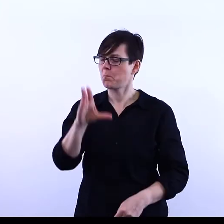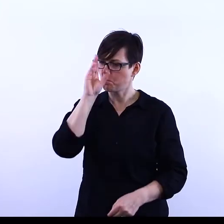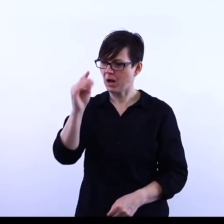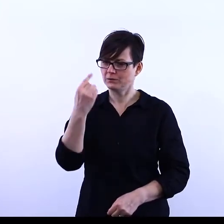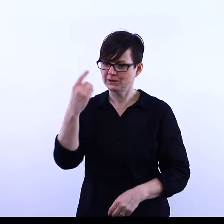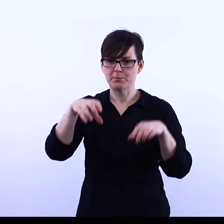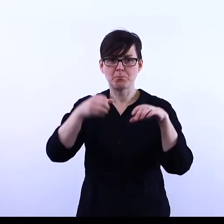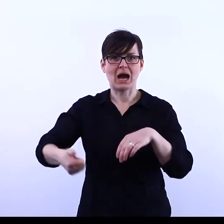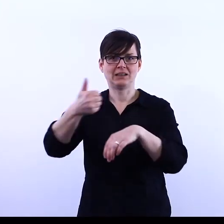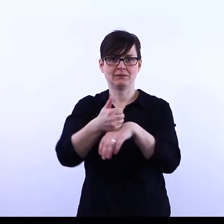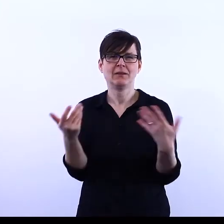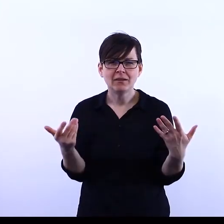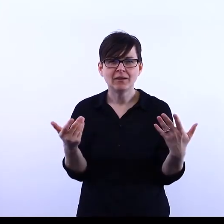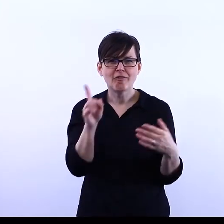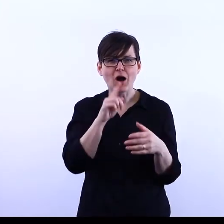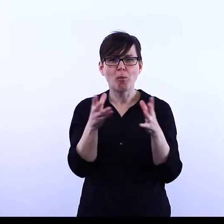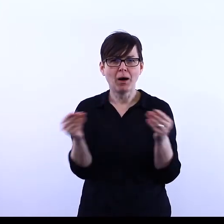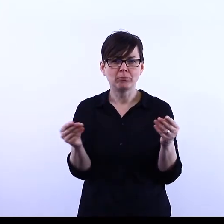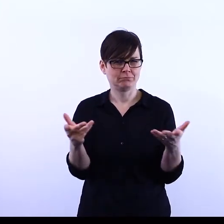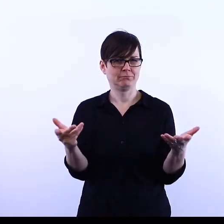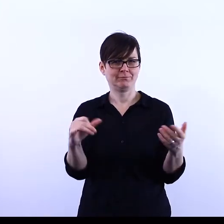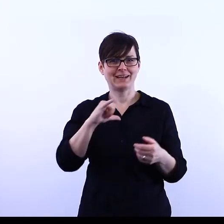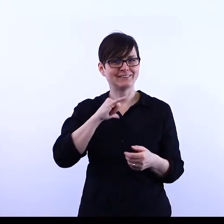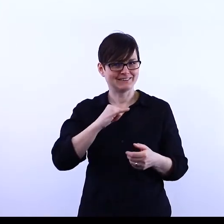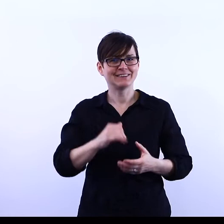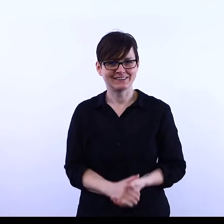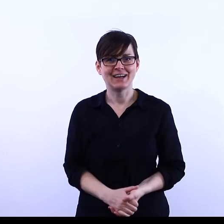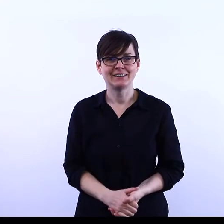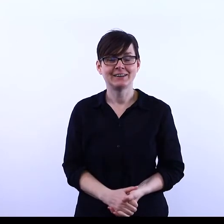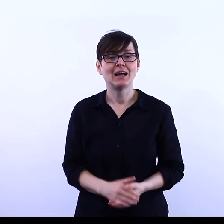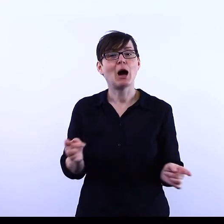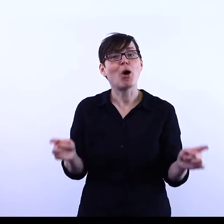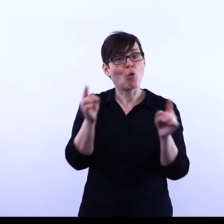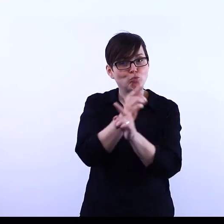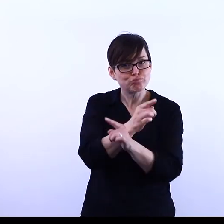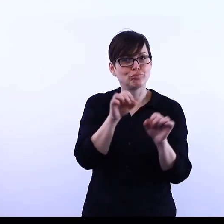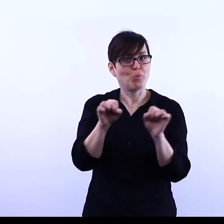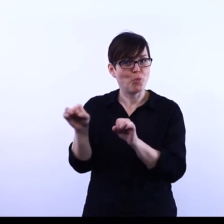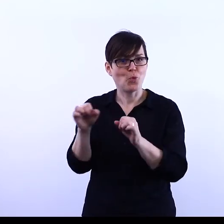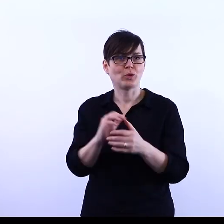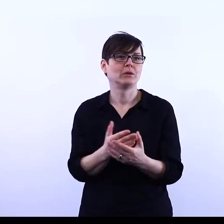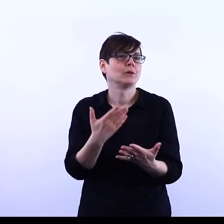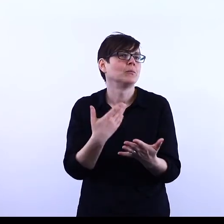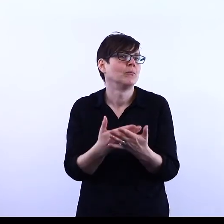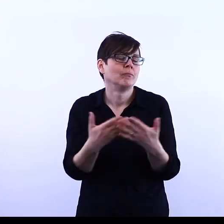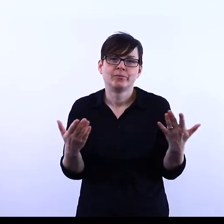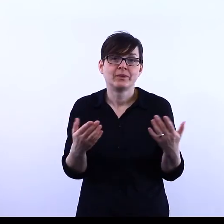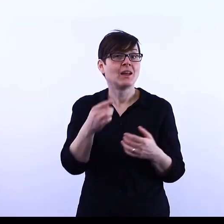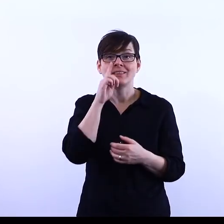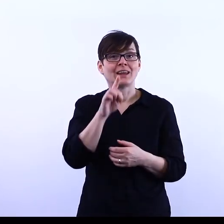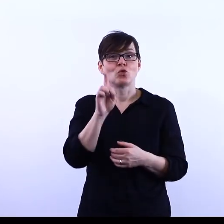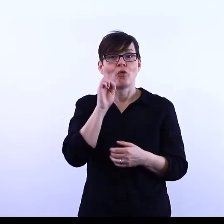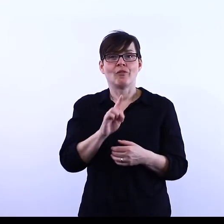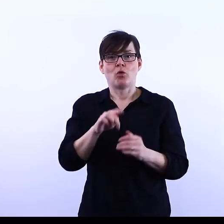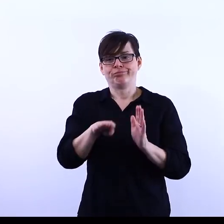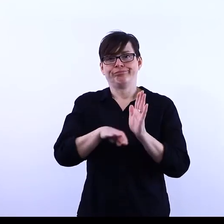er der Bankdirektor. Es funktioniert natürlich auch umgekehrt in Richtung, es sind nicht immer nur Frauen, wenn man so